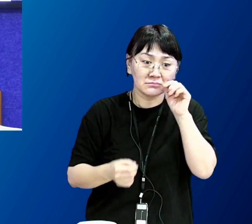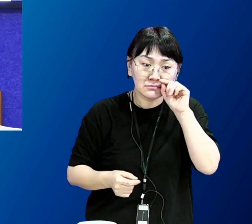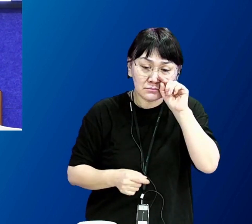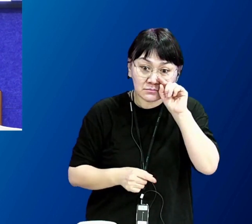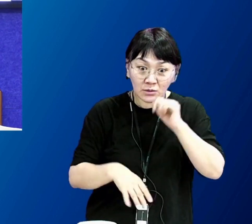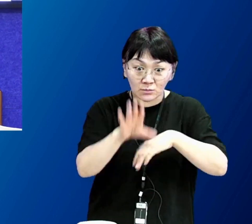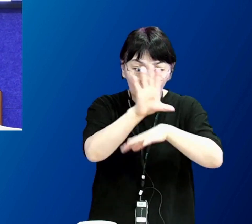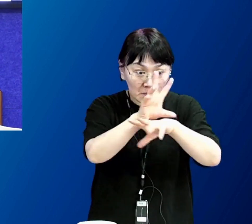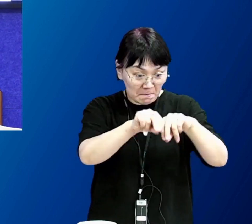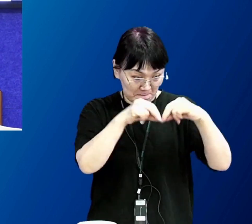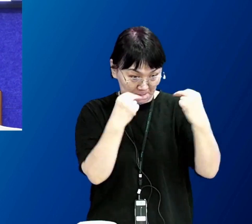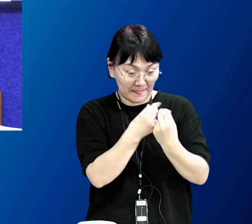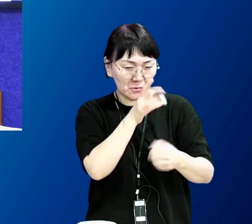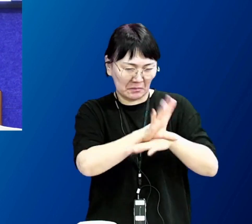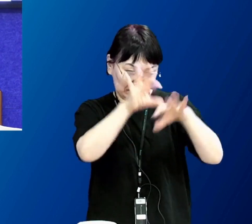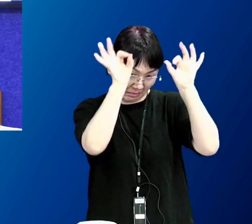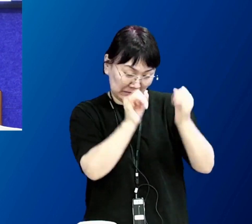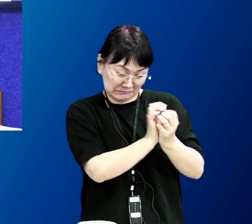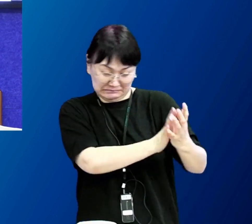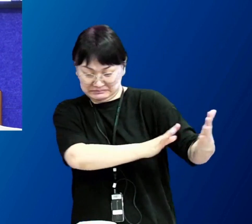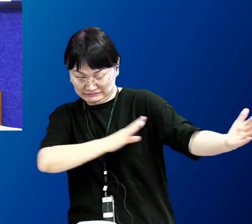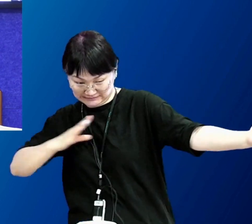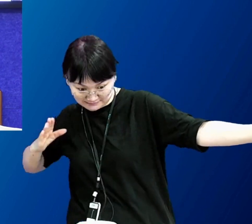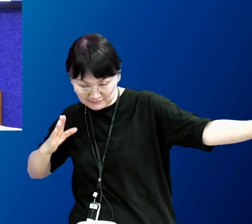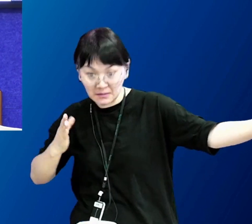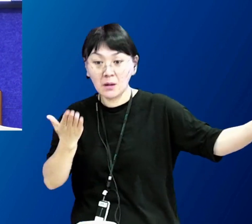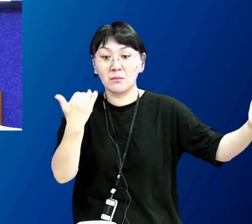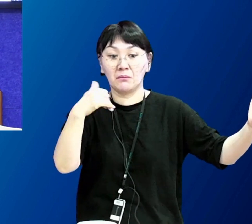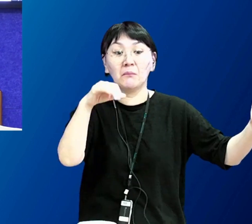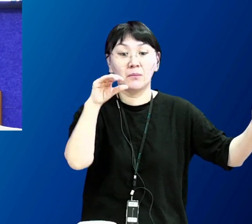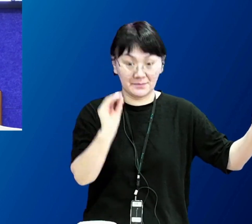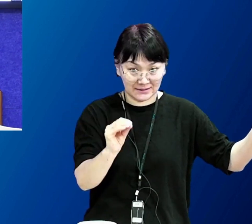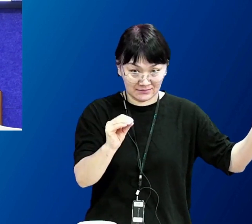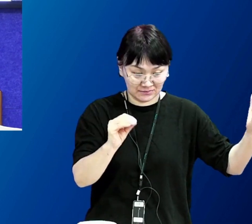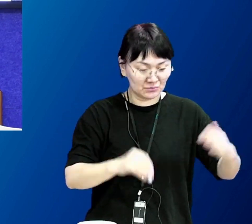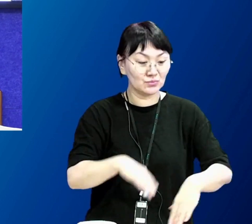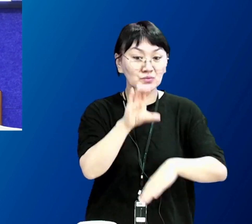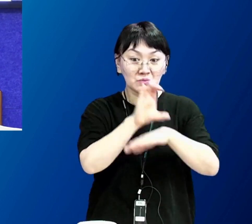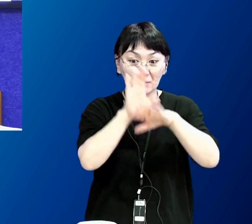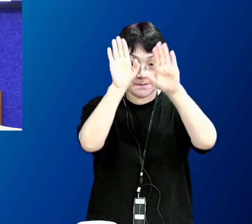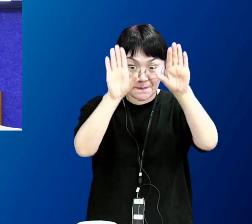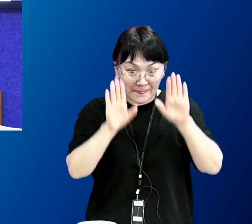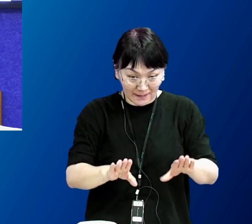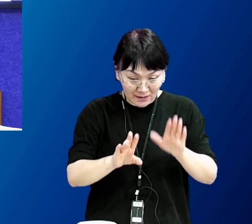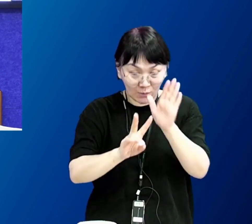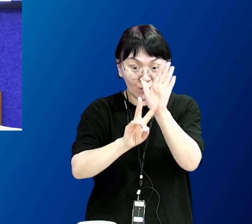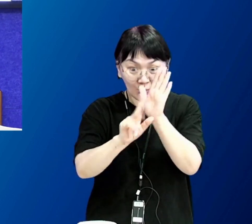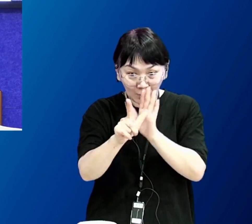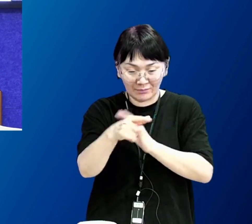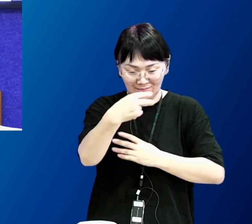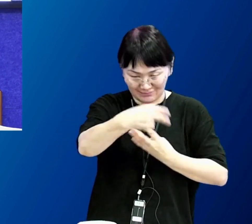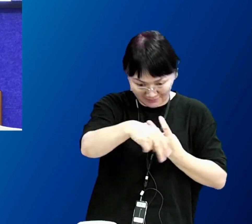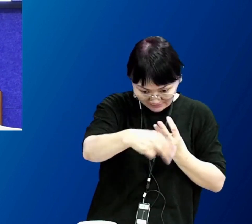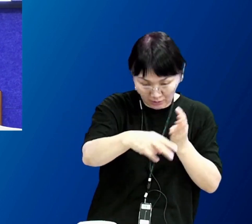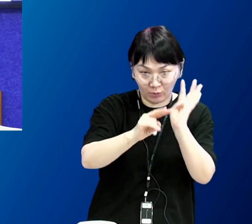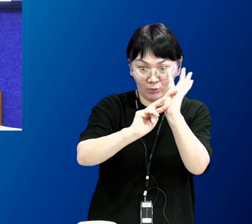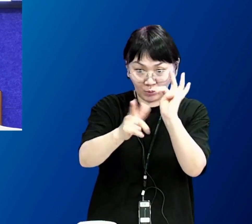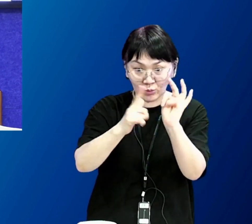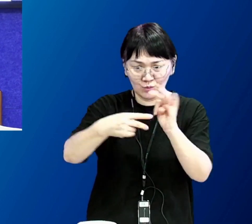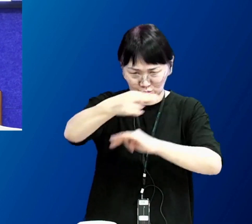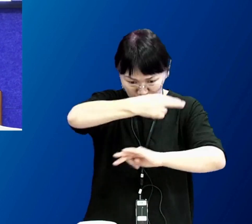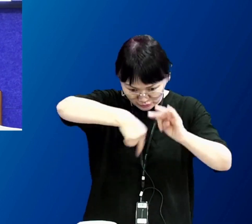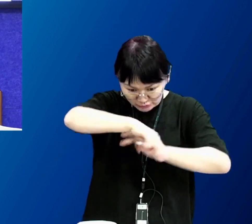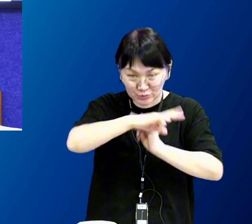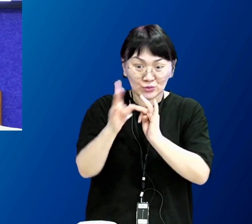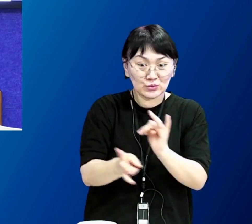Чуулганаасаа зүрх сэтгэл нь хөндий байгаа хэрнээсээ чуулганда эзний өдрийн үгэндээ, гурав дахьын үгэндээ,